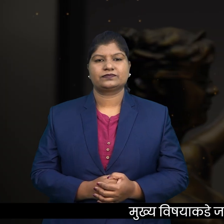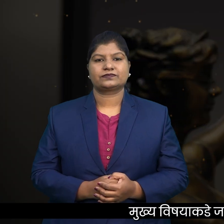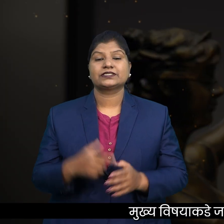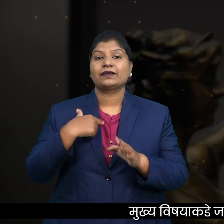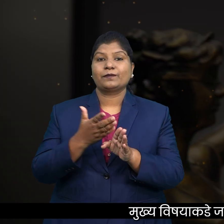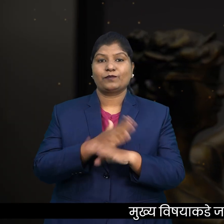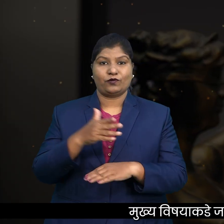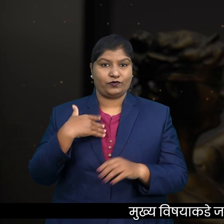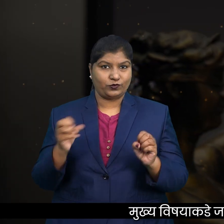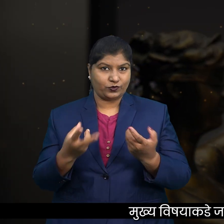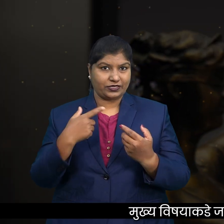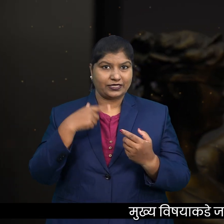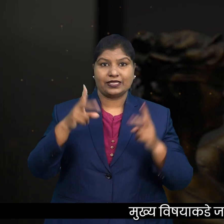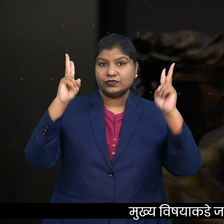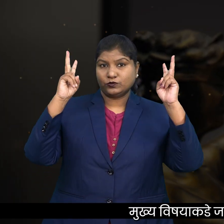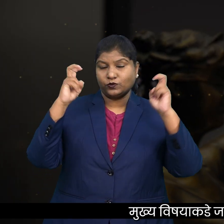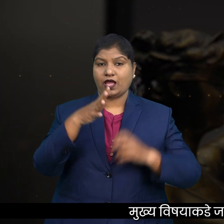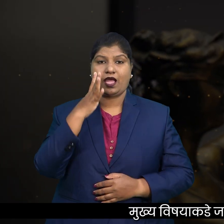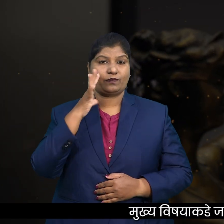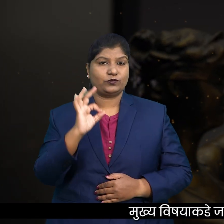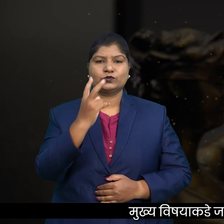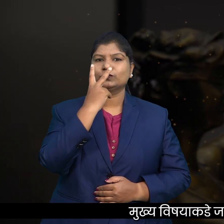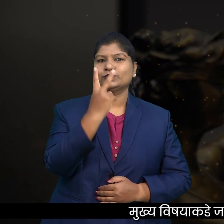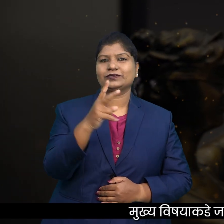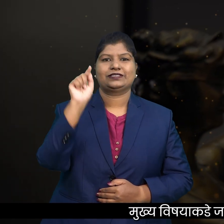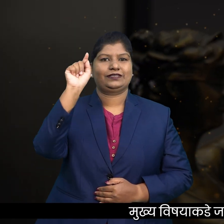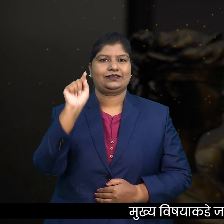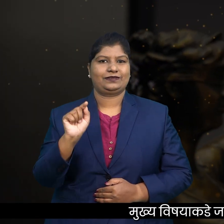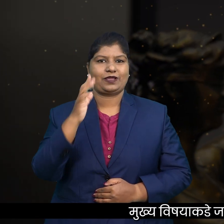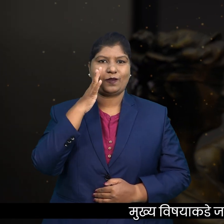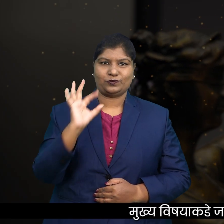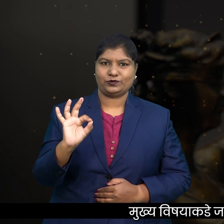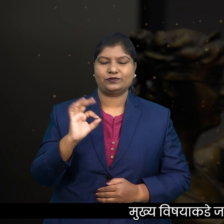मुख्य विषयाकडे जाण्यापूर्वी एक नजर टाका.